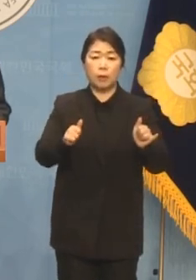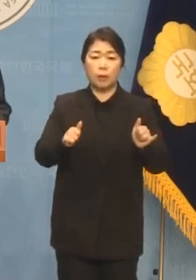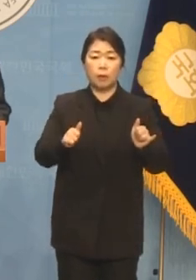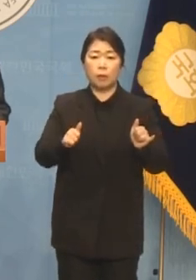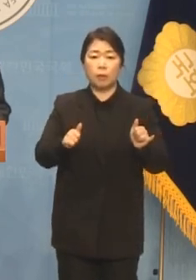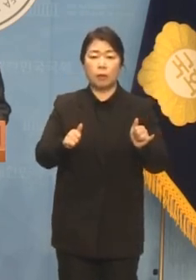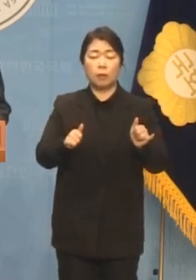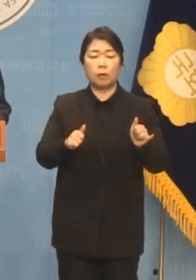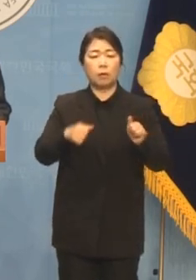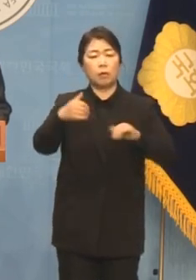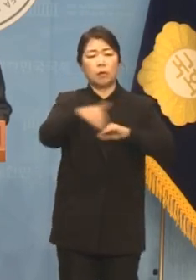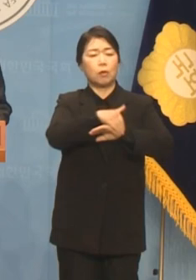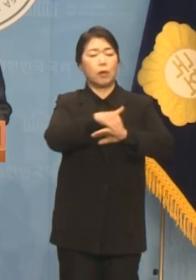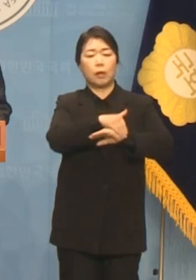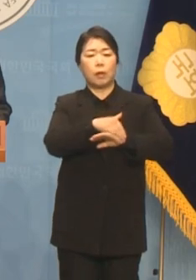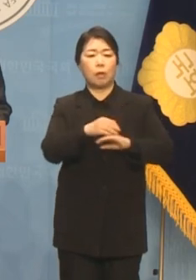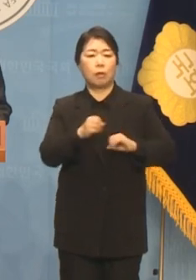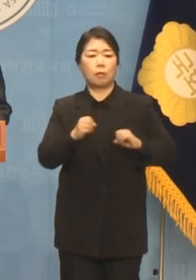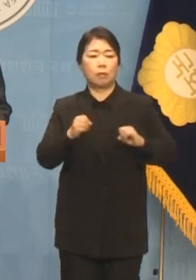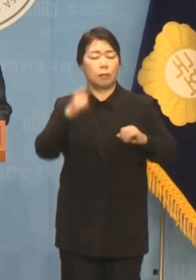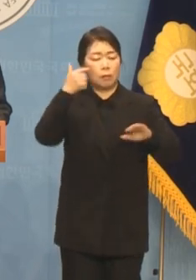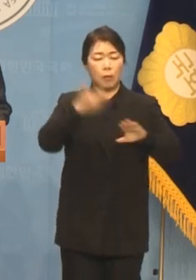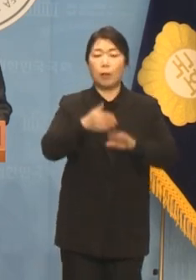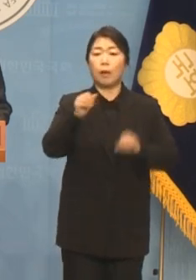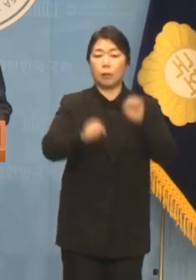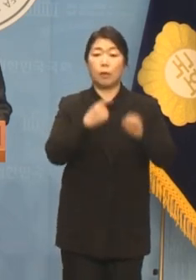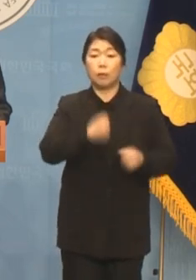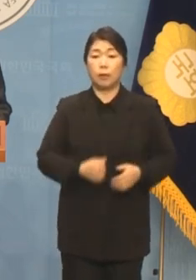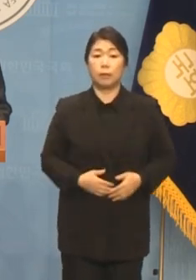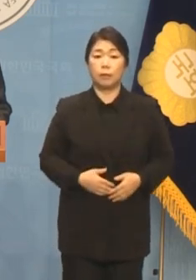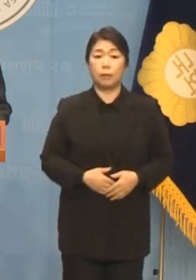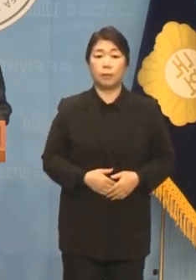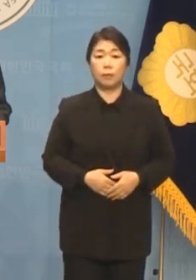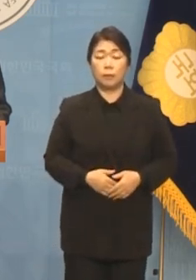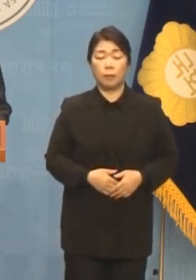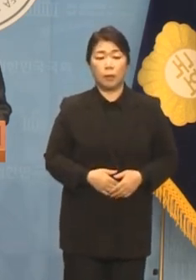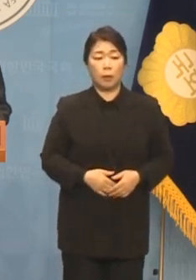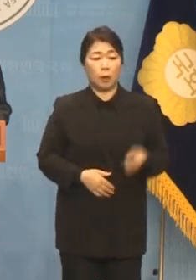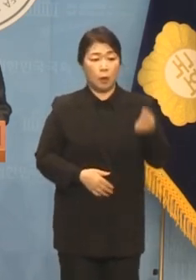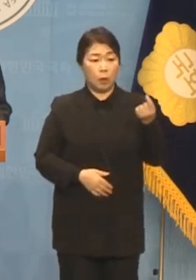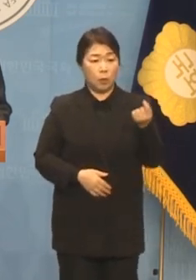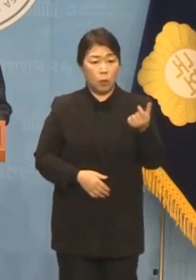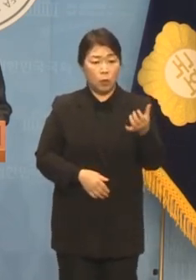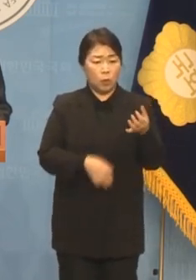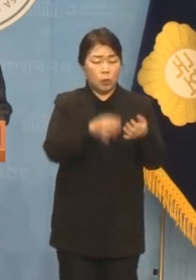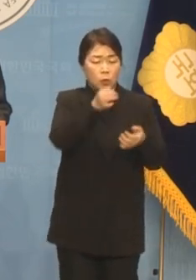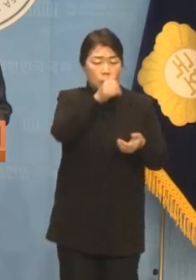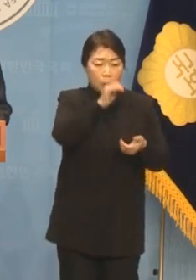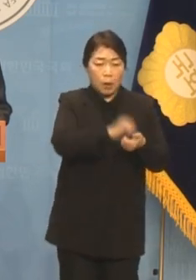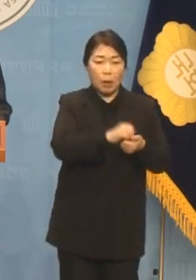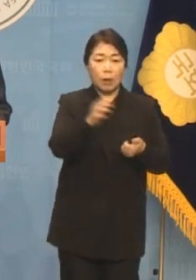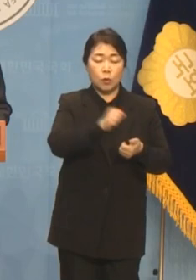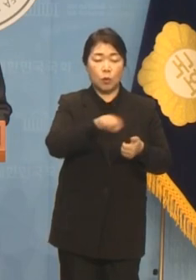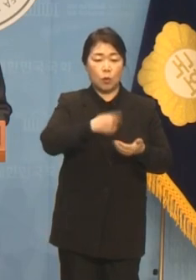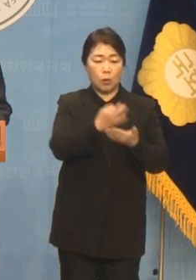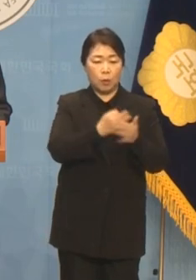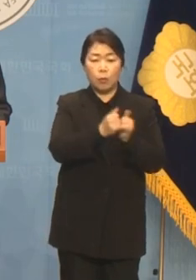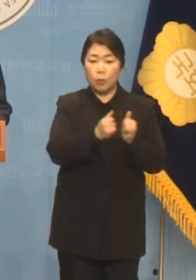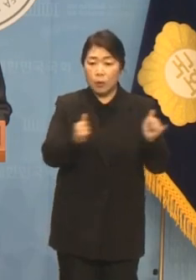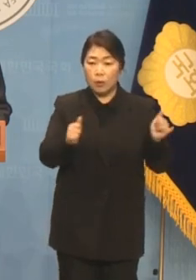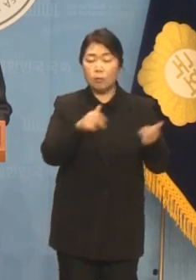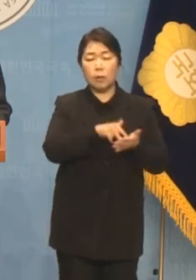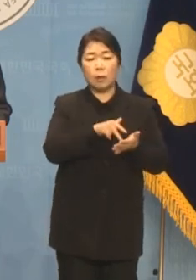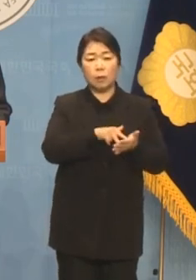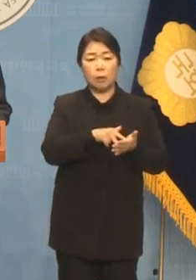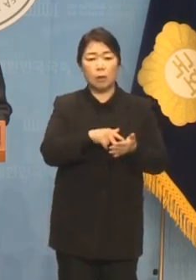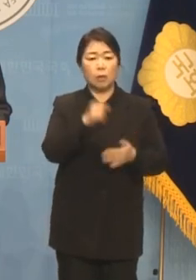합니다 전국민 재난 지금보다 적은 돈으로 영업제한 당사자인 소상공인들에게